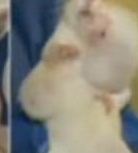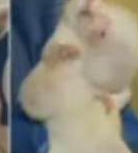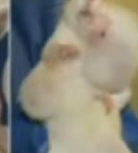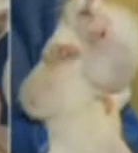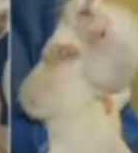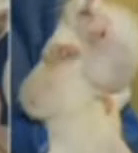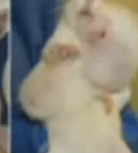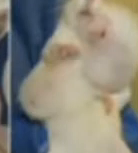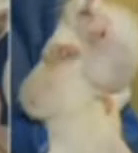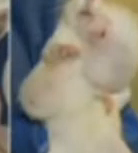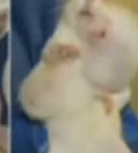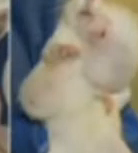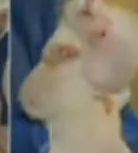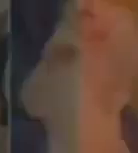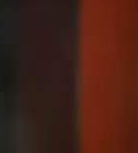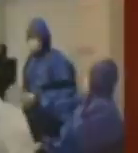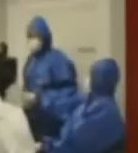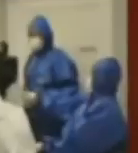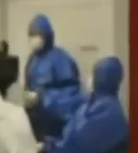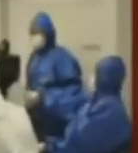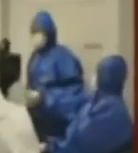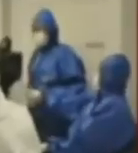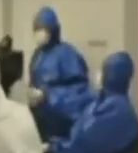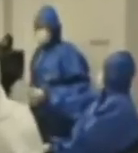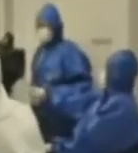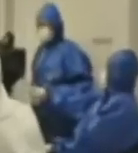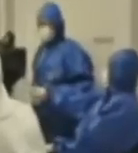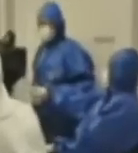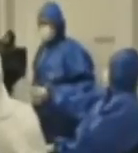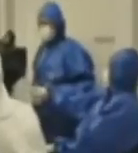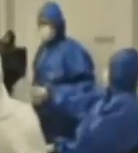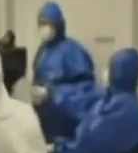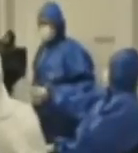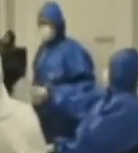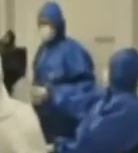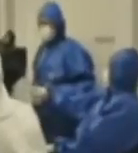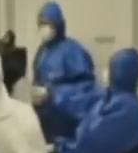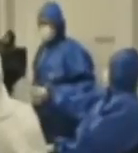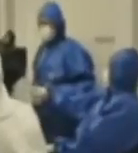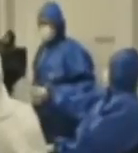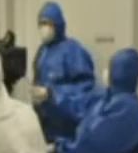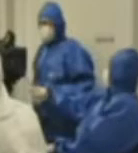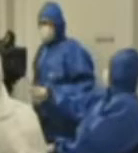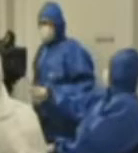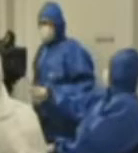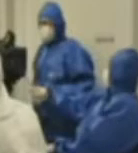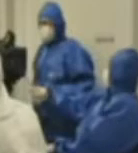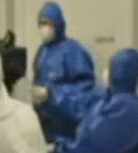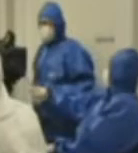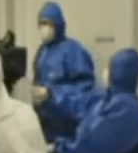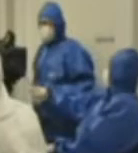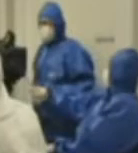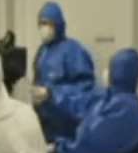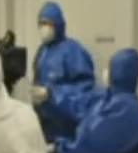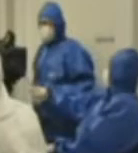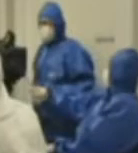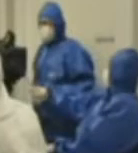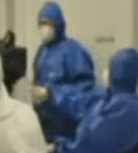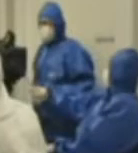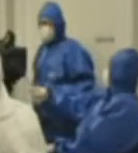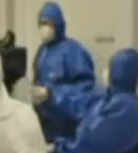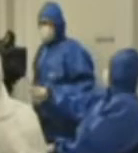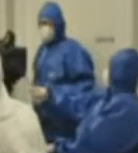significa necessariamente, isso não significa, Maria, que os males detectados também atinjam os seres humanos, mas é um sinal de